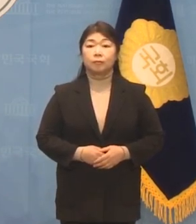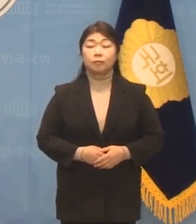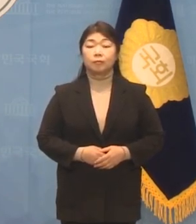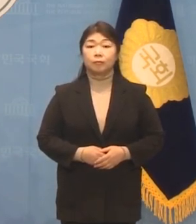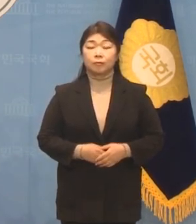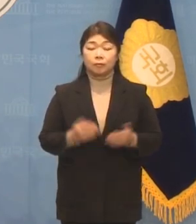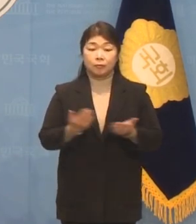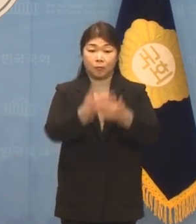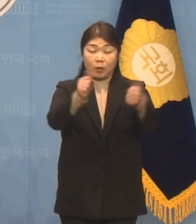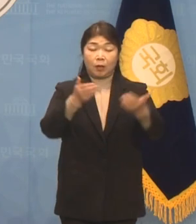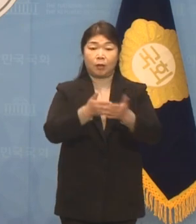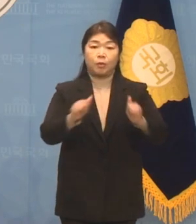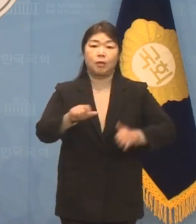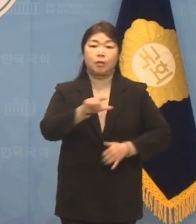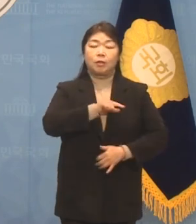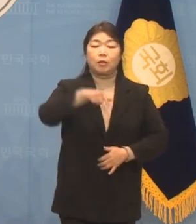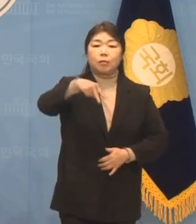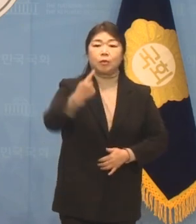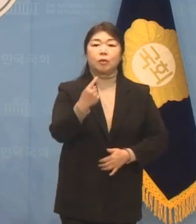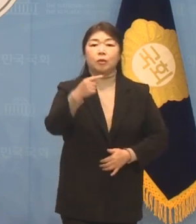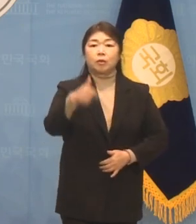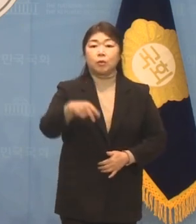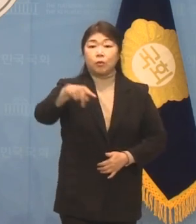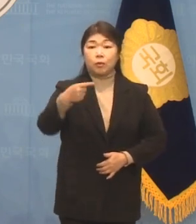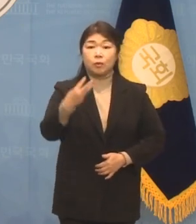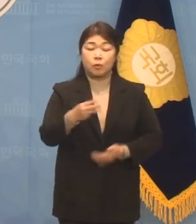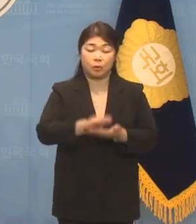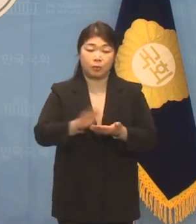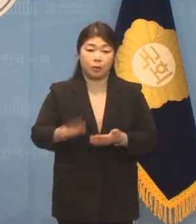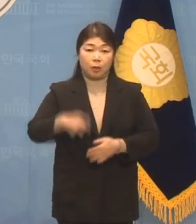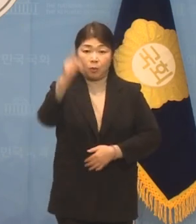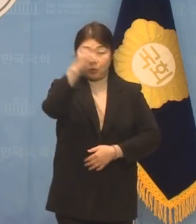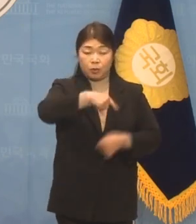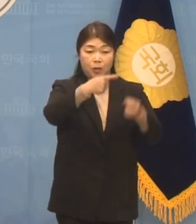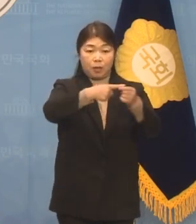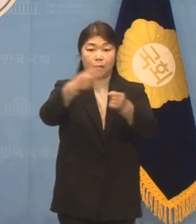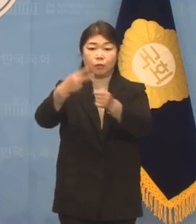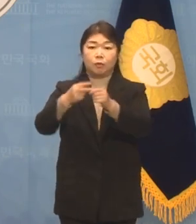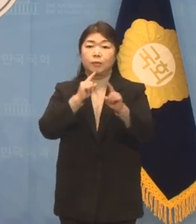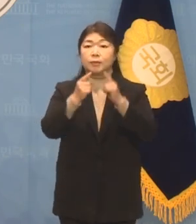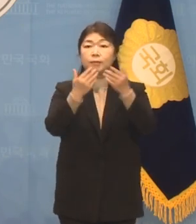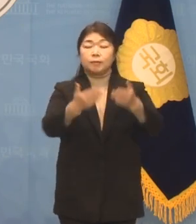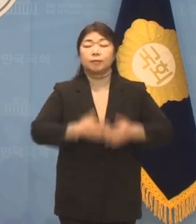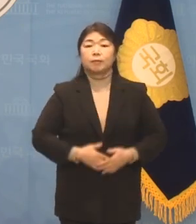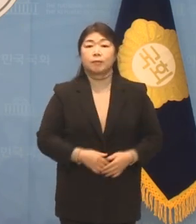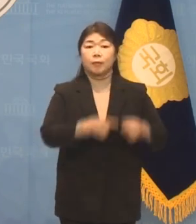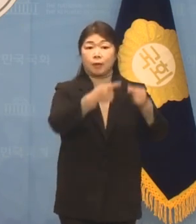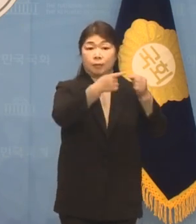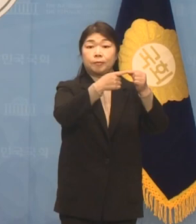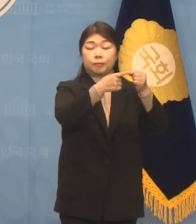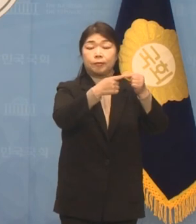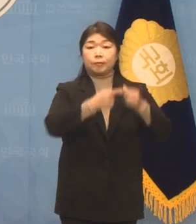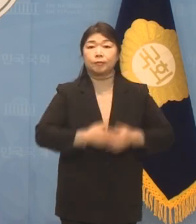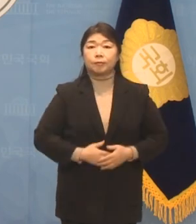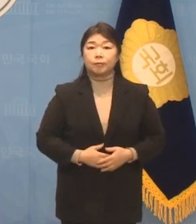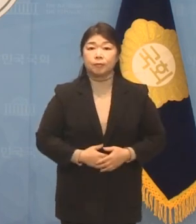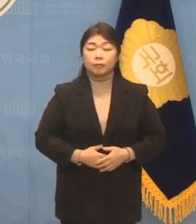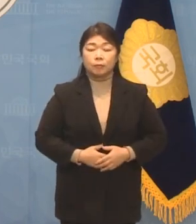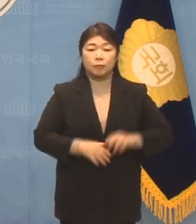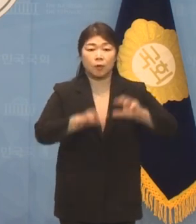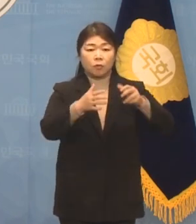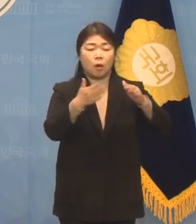네, 진보당 대변인 손솔입니다. 오전 브리핑 두 건 말씀드리겠습니다. 첫 번째입니다.